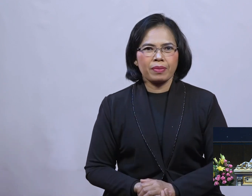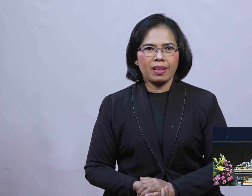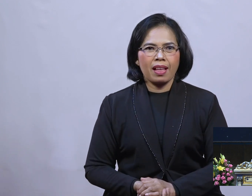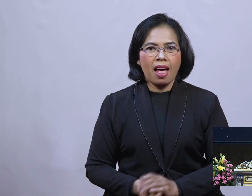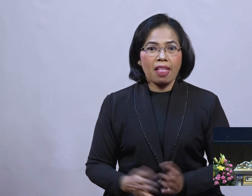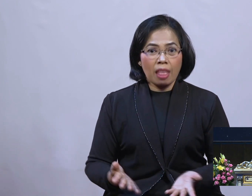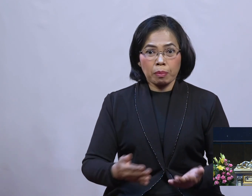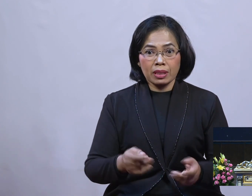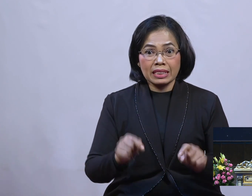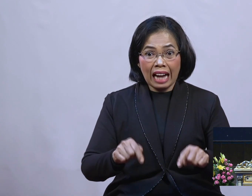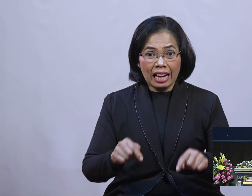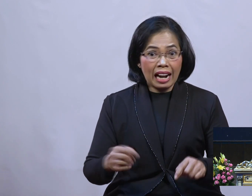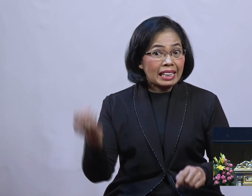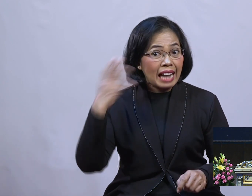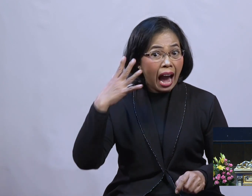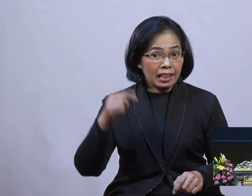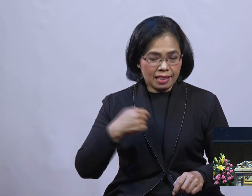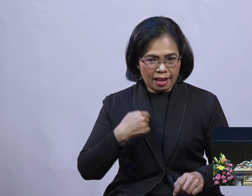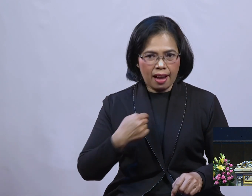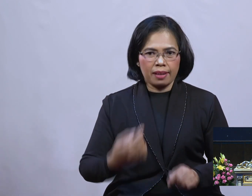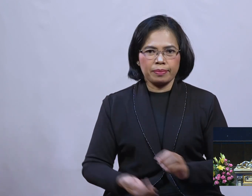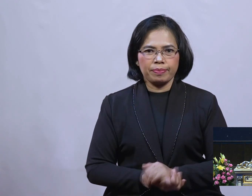Hai tapi dengar baik